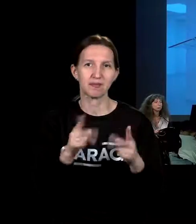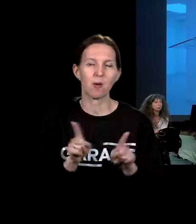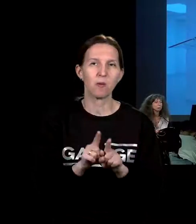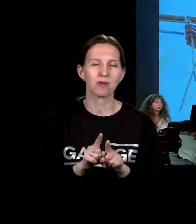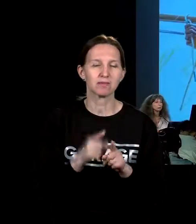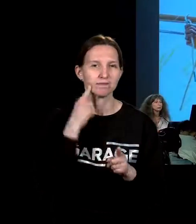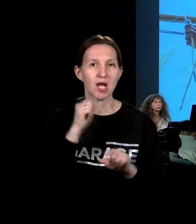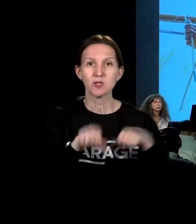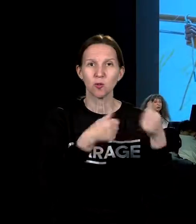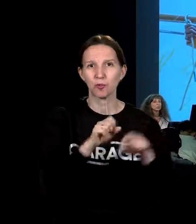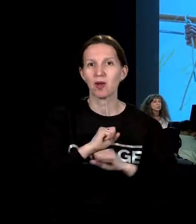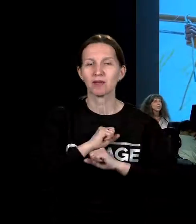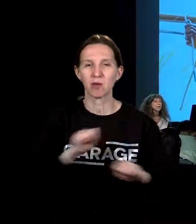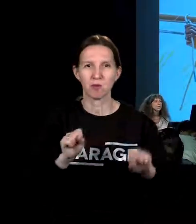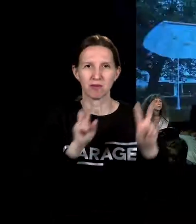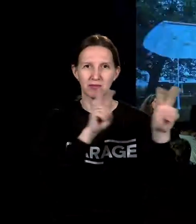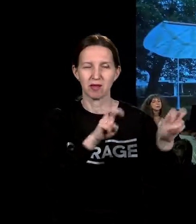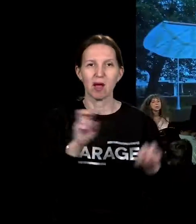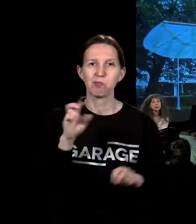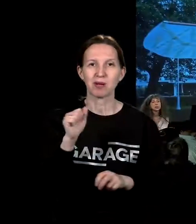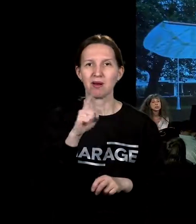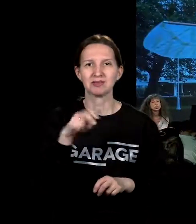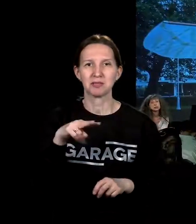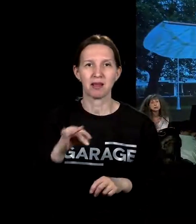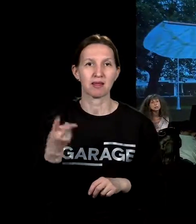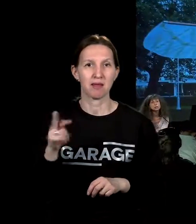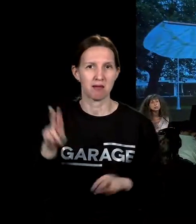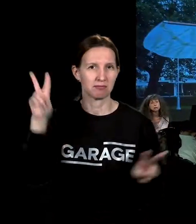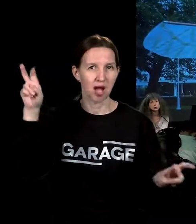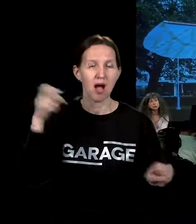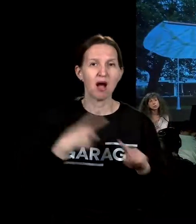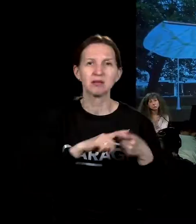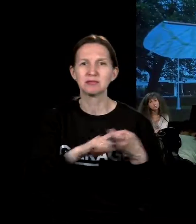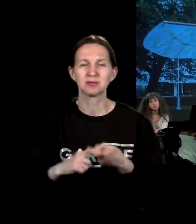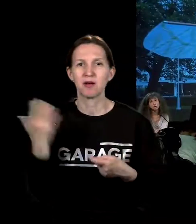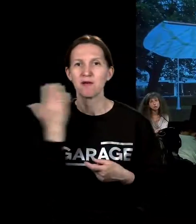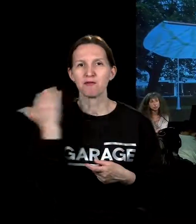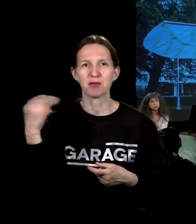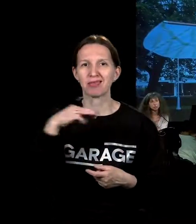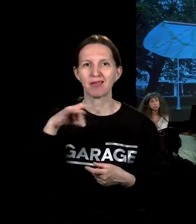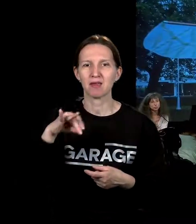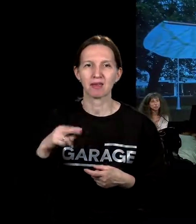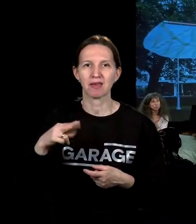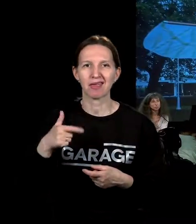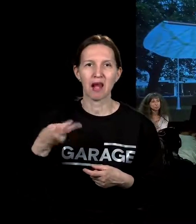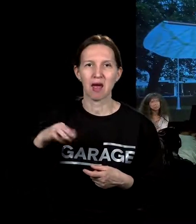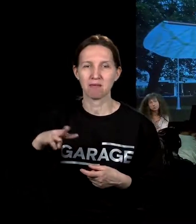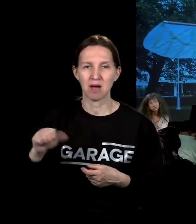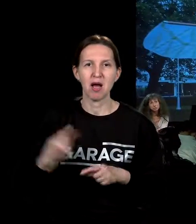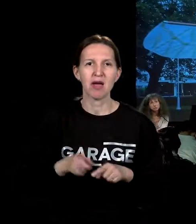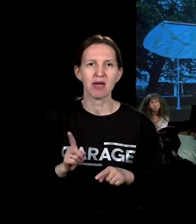вот скульптура, которая называется «Бразилия». Название «Бразилия» отсылает к фильму Терри Гиллиама «Антиутопия», героя